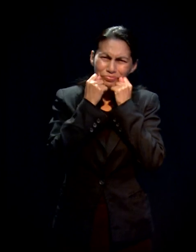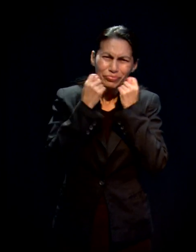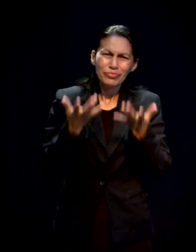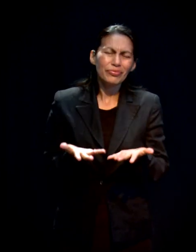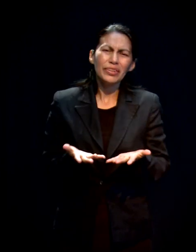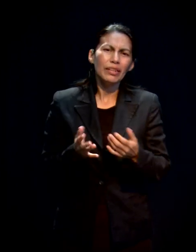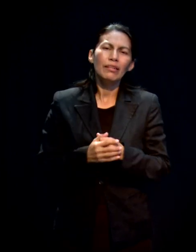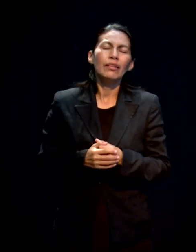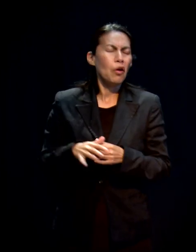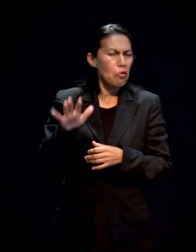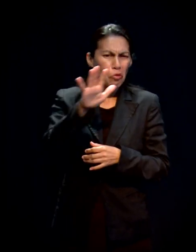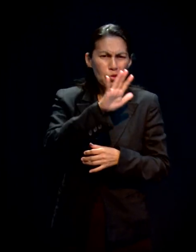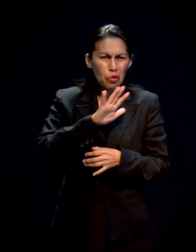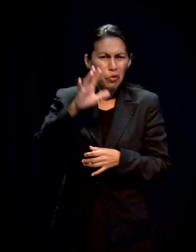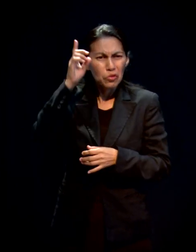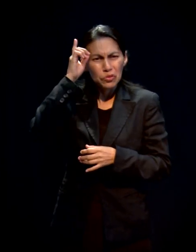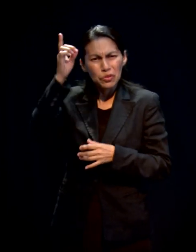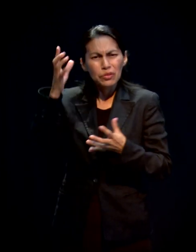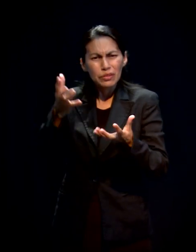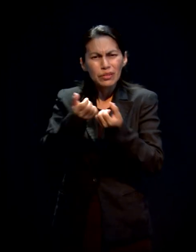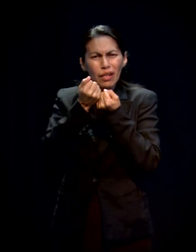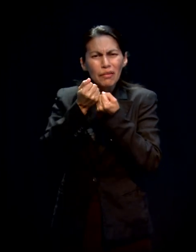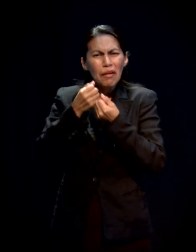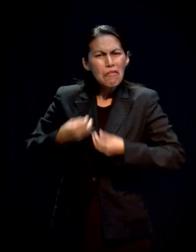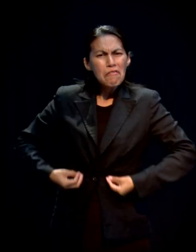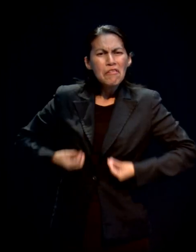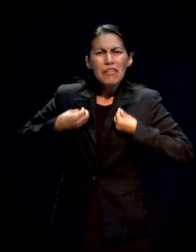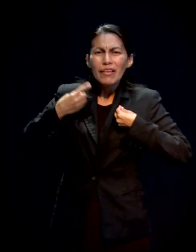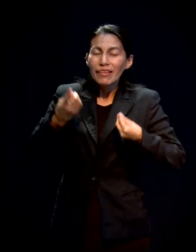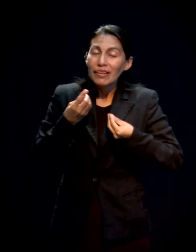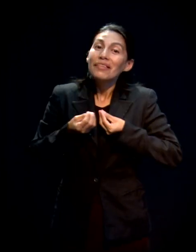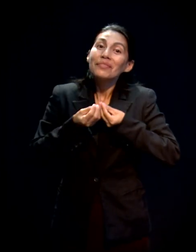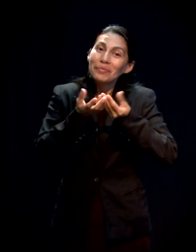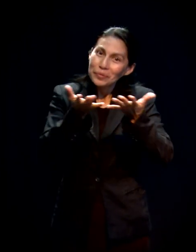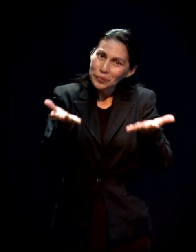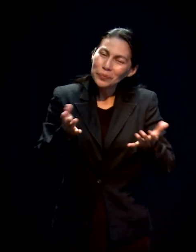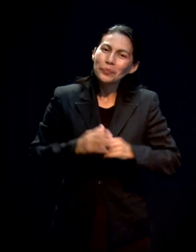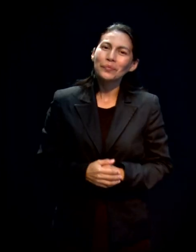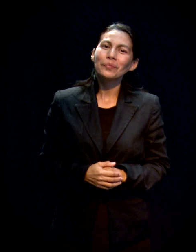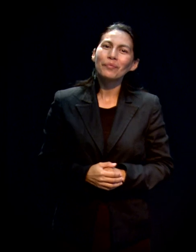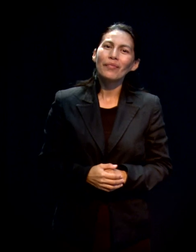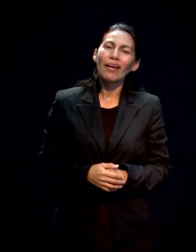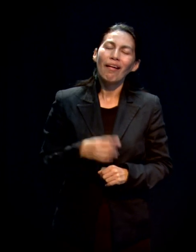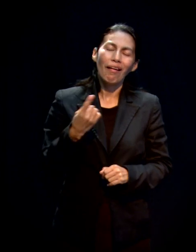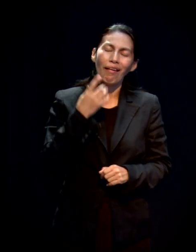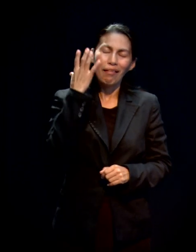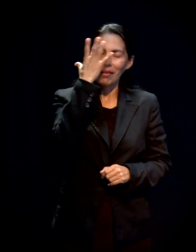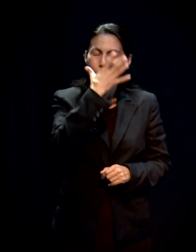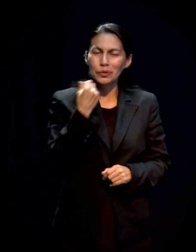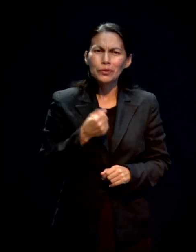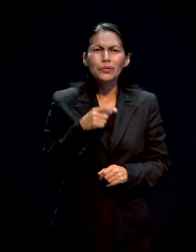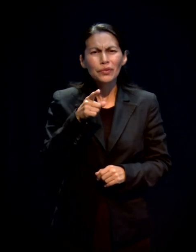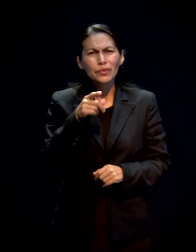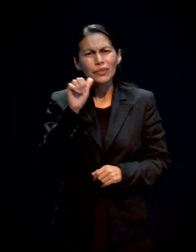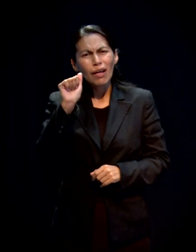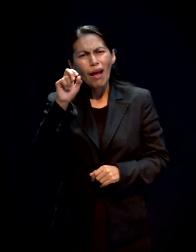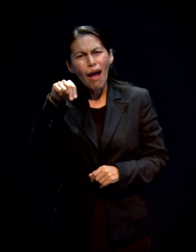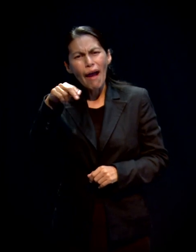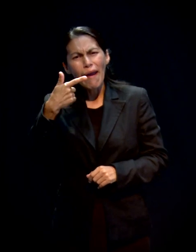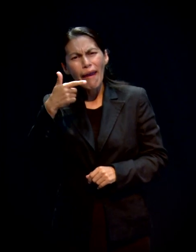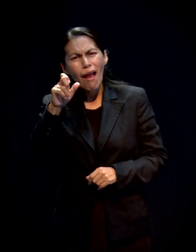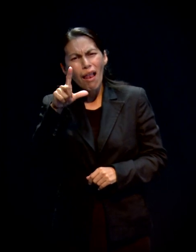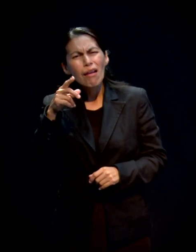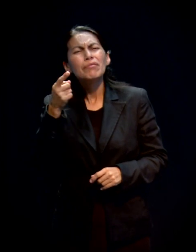a esta invitación que dios nos hace cierto que te parece ángel está este este testimonio